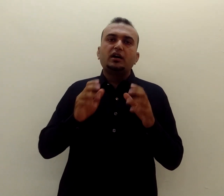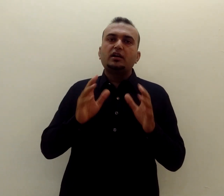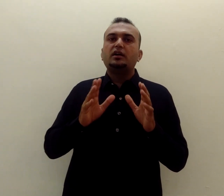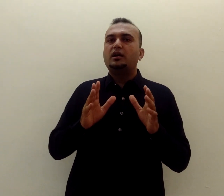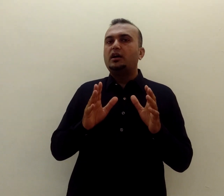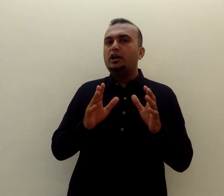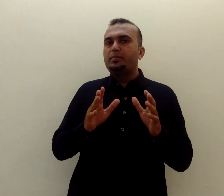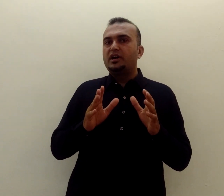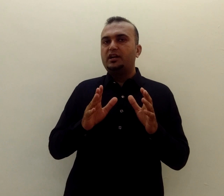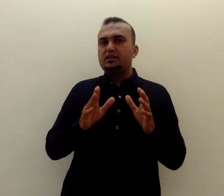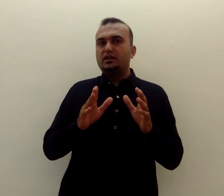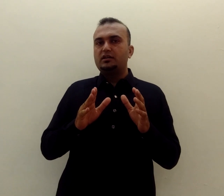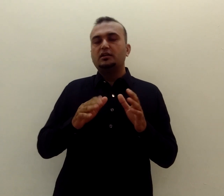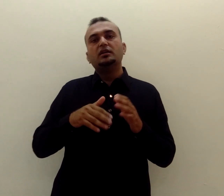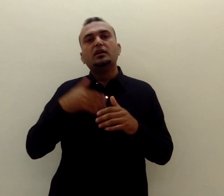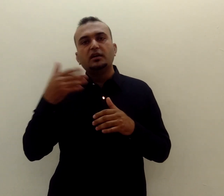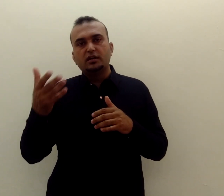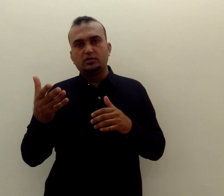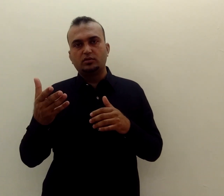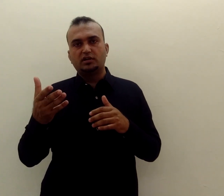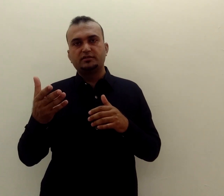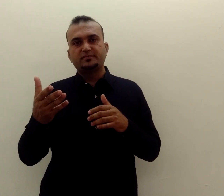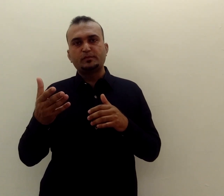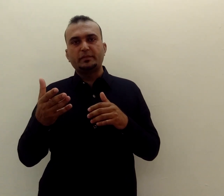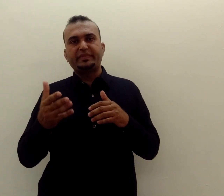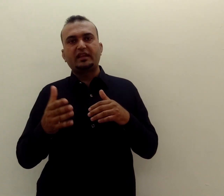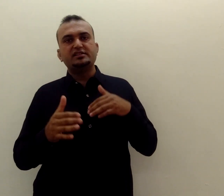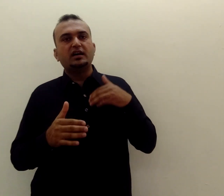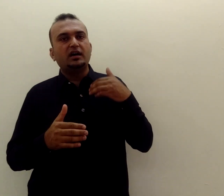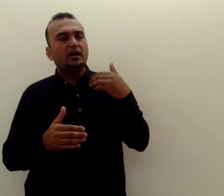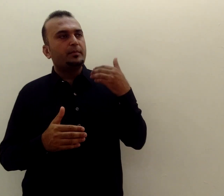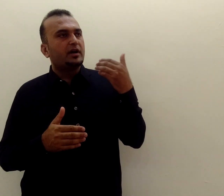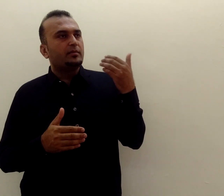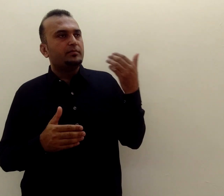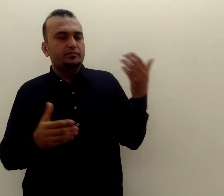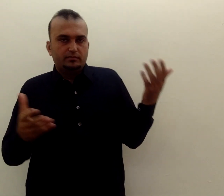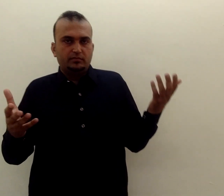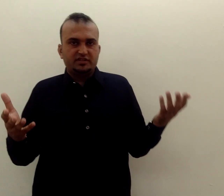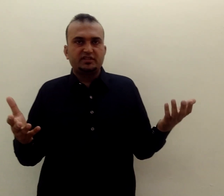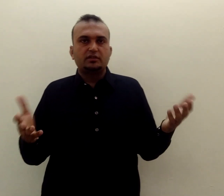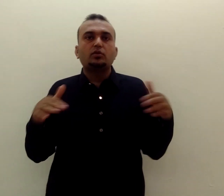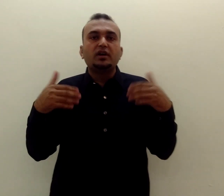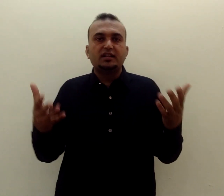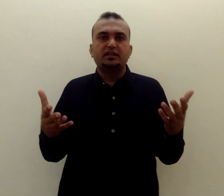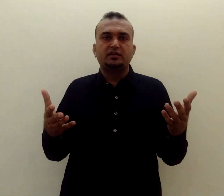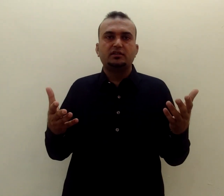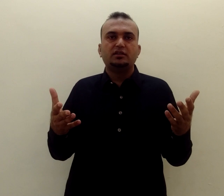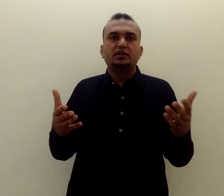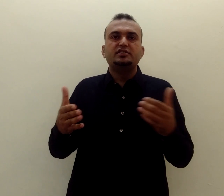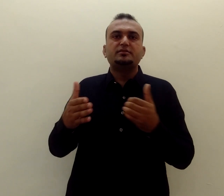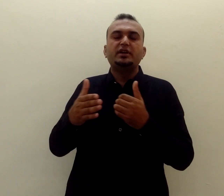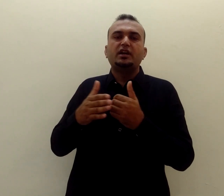अगर आपका इरादा गलत होगा या आपका मकसद कोई गलत है जिसमें